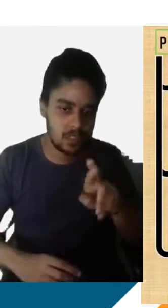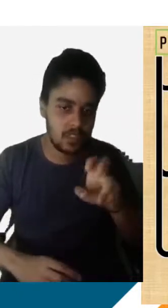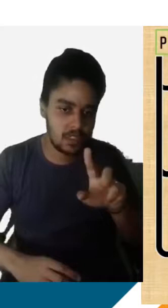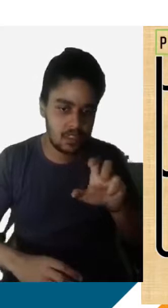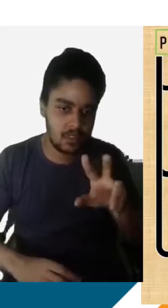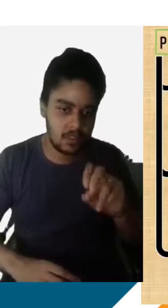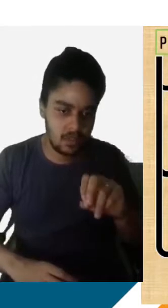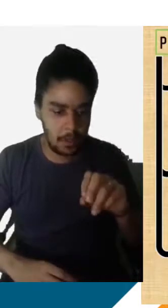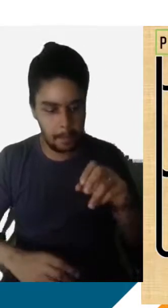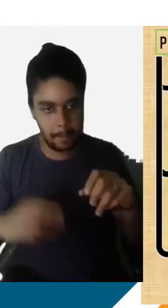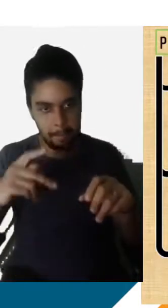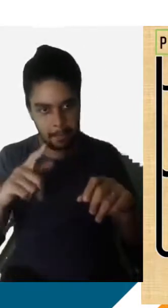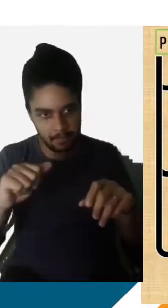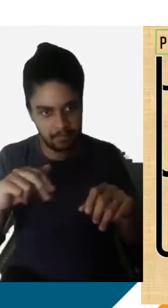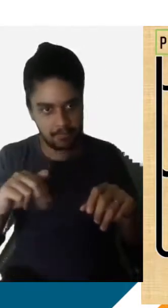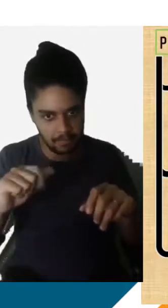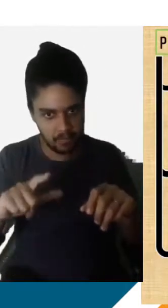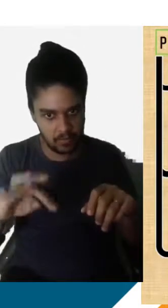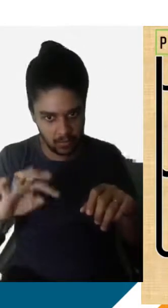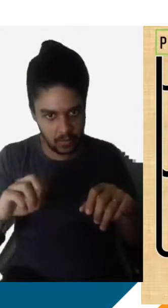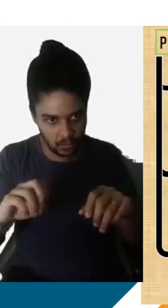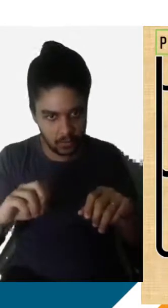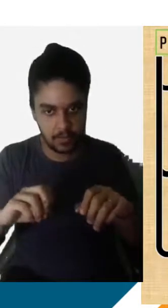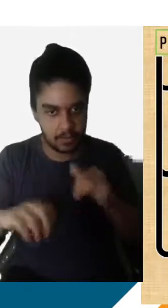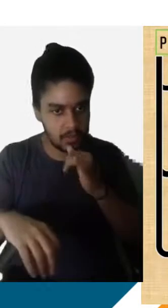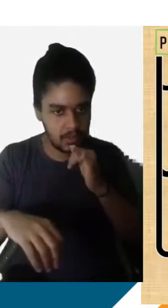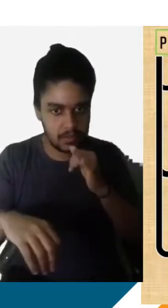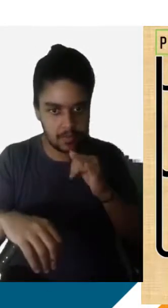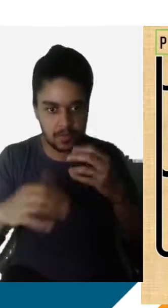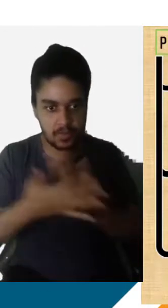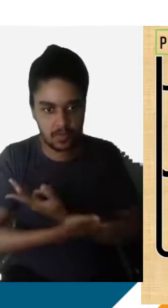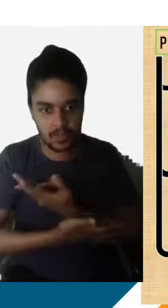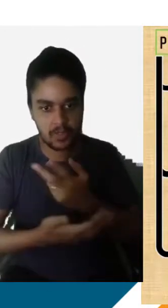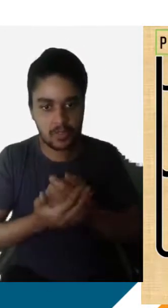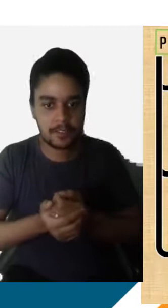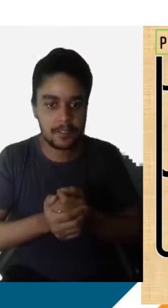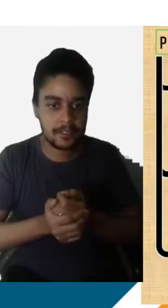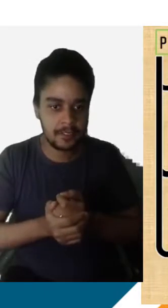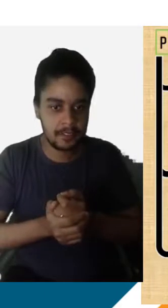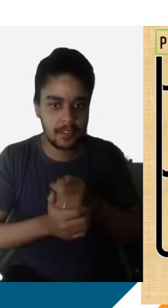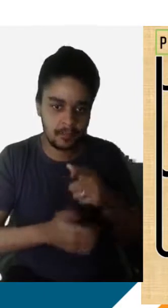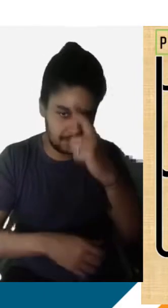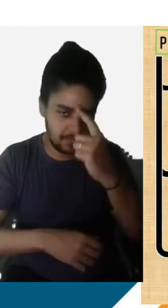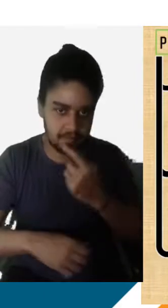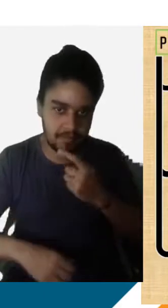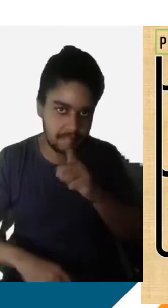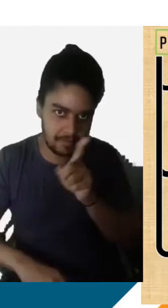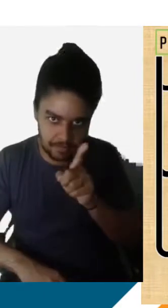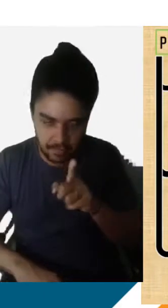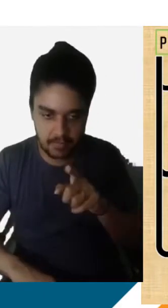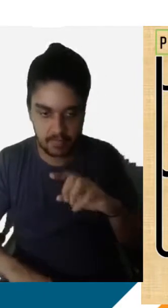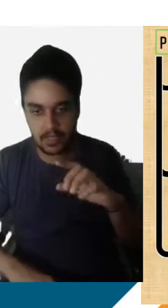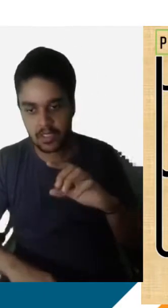como planalto, planície e depressão. O planalto, por exemplo, é uma forma de relevo, como podemos ver na